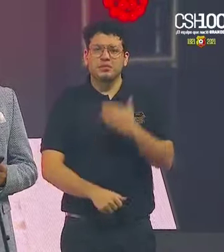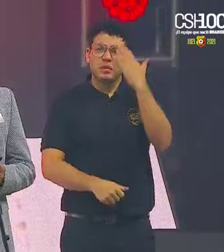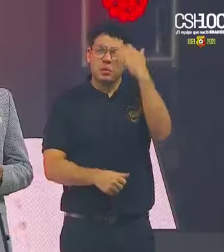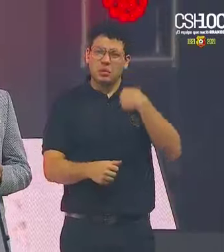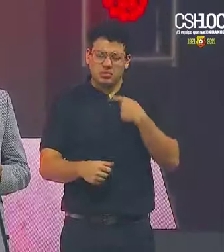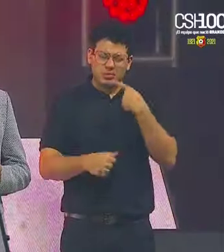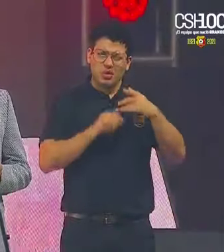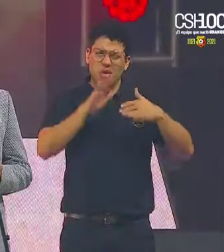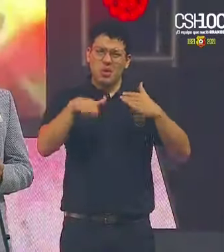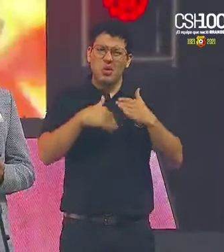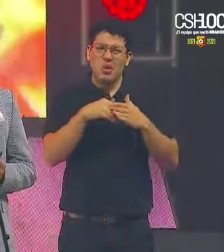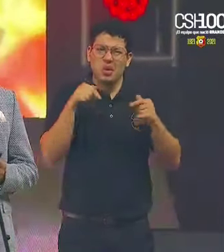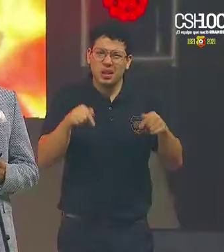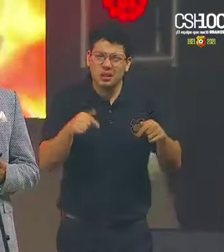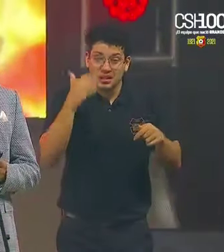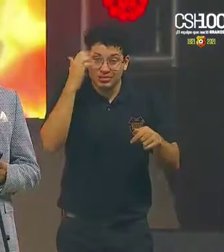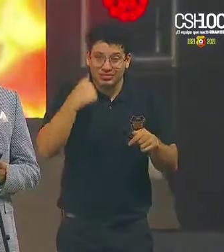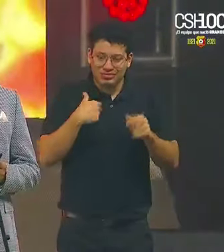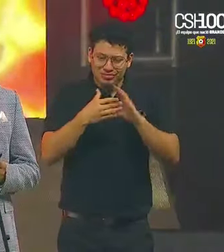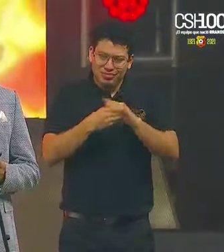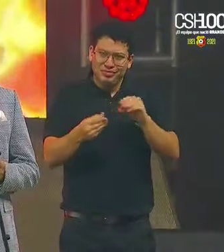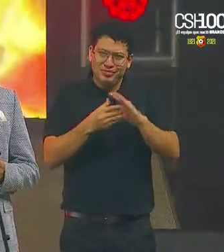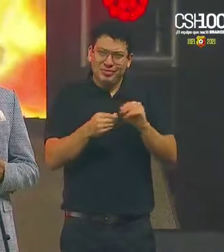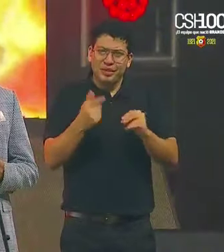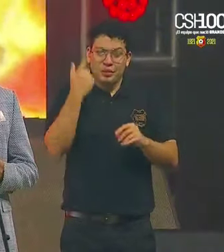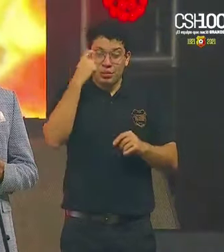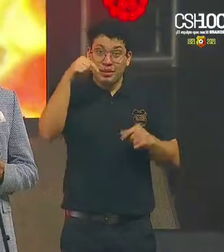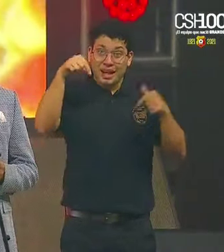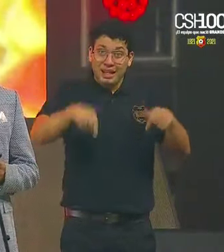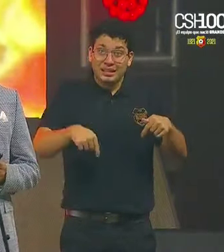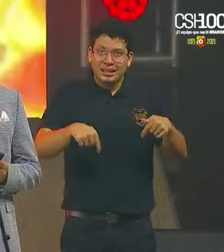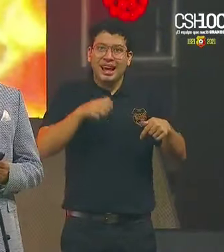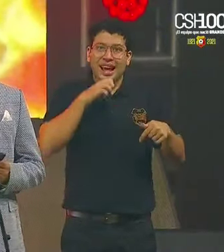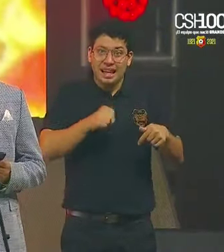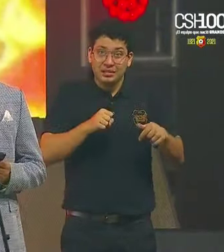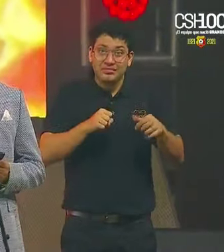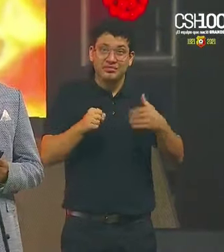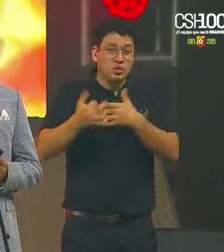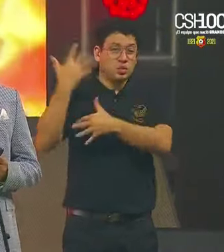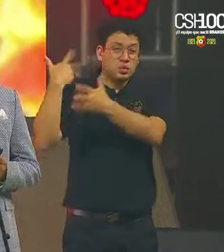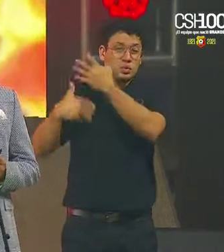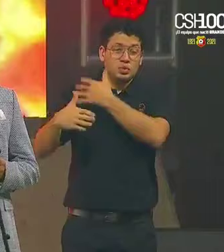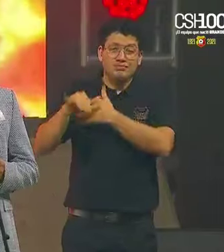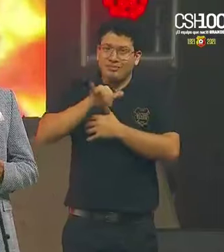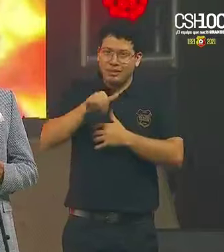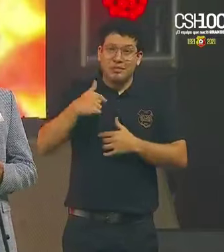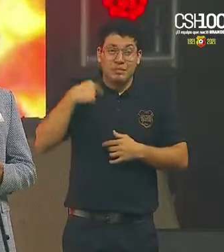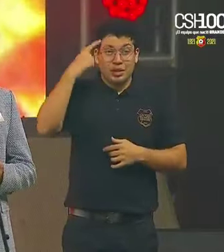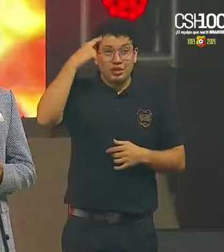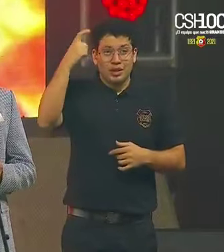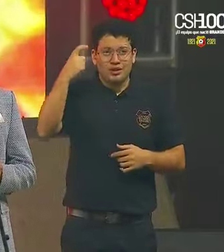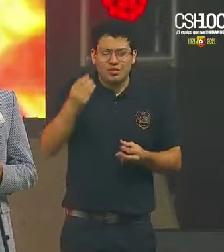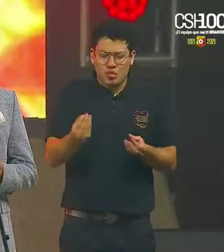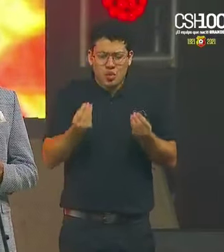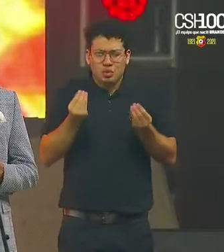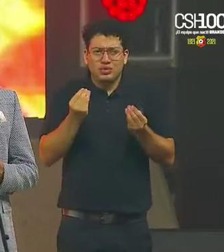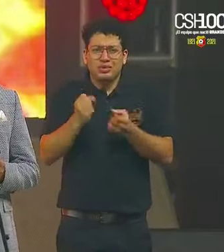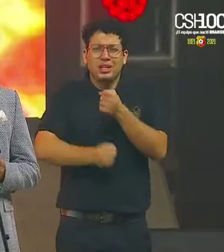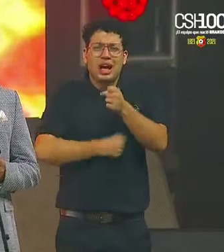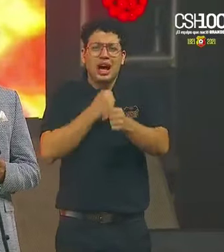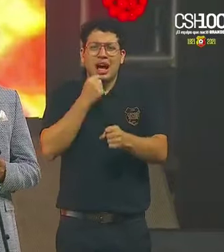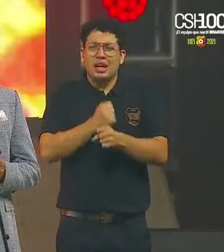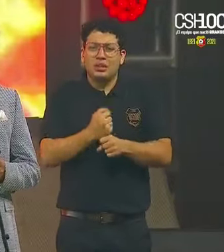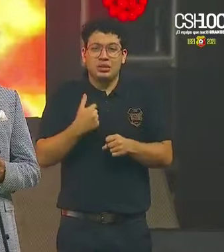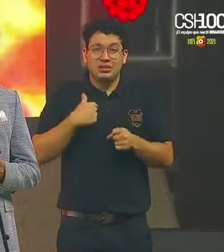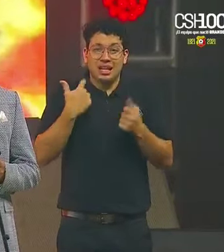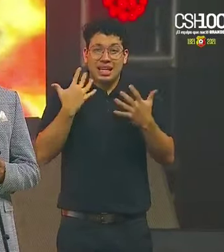¿Por qué les cuento todo esto? Se los cuento porque este es y ha sido mi sueño. Son muchos años de querer tener a este equipo donde está en